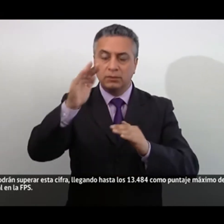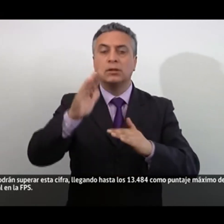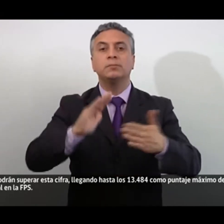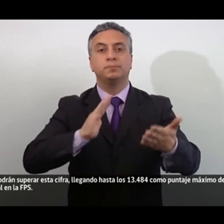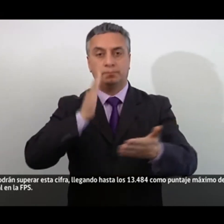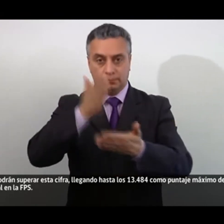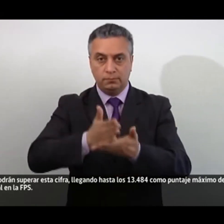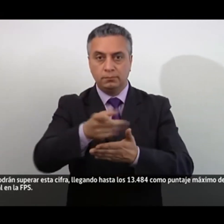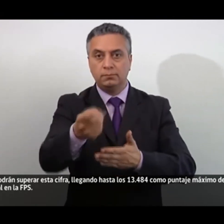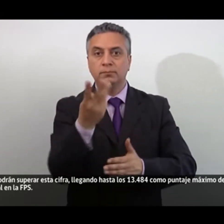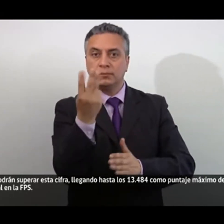los